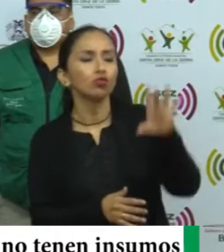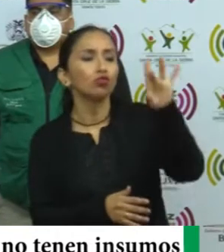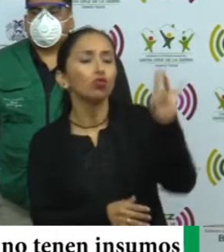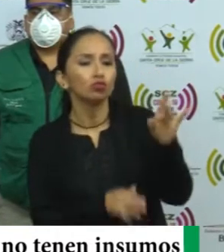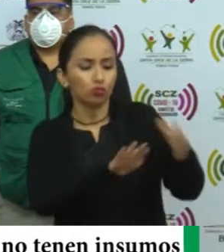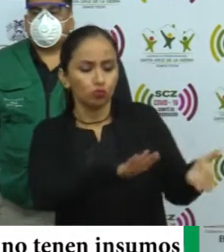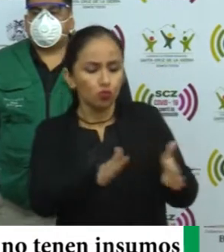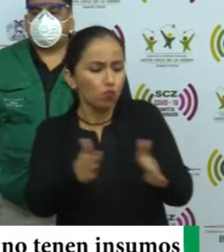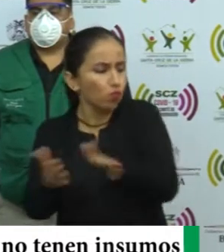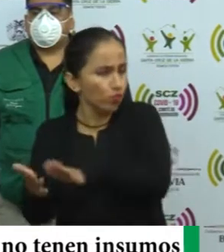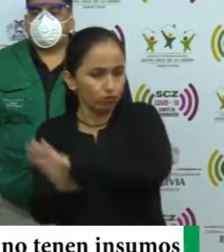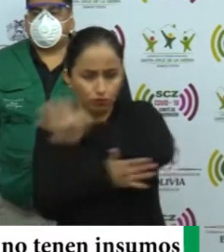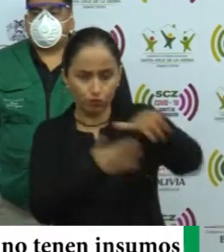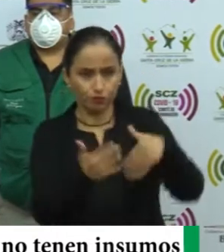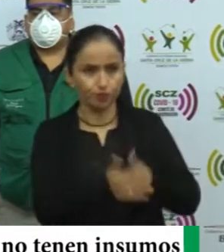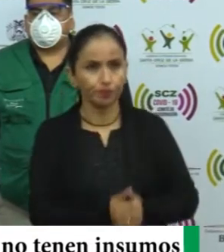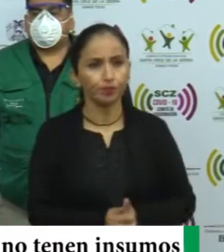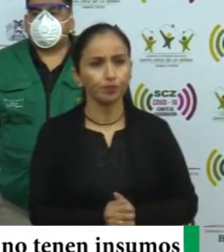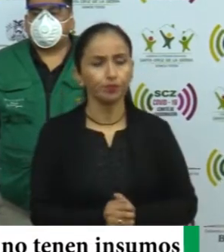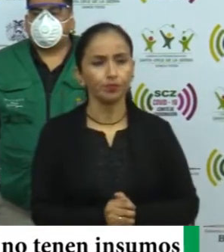fallecidos, lastimosamente.